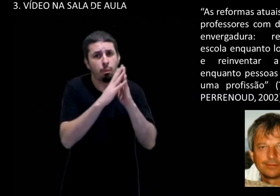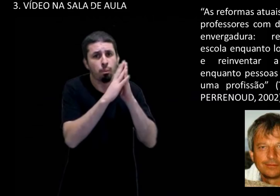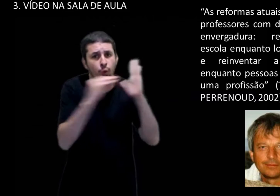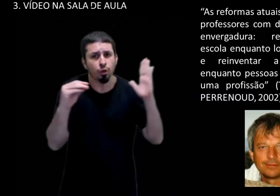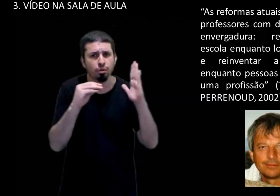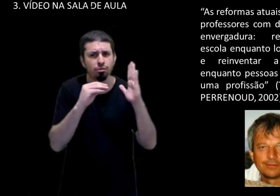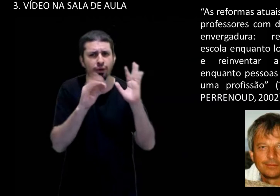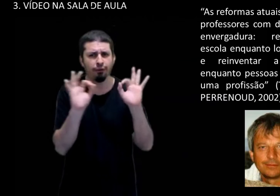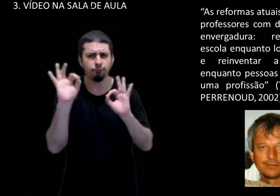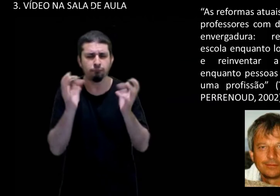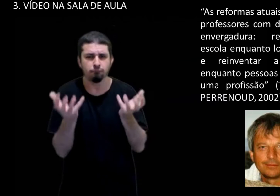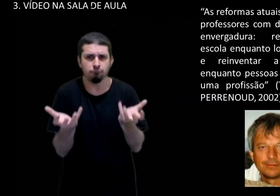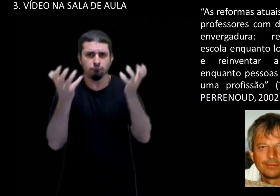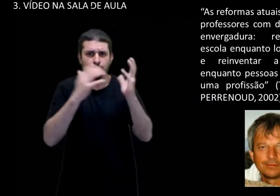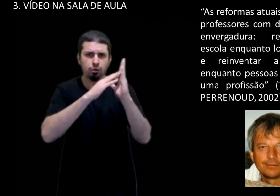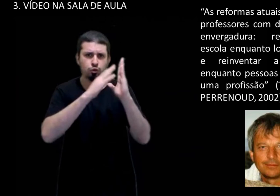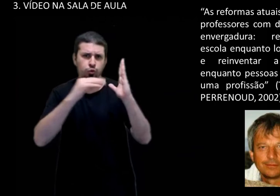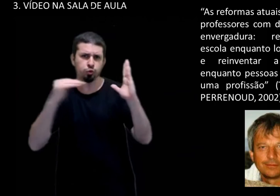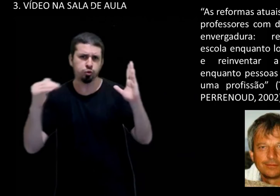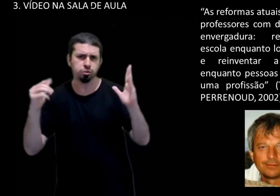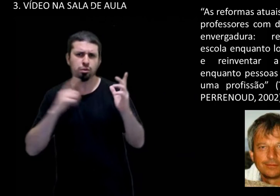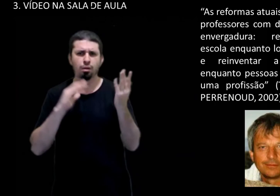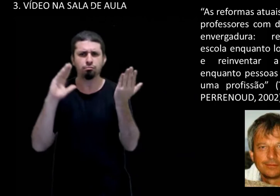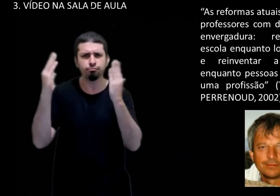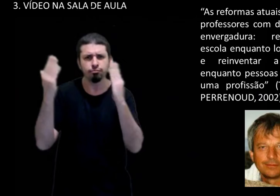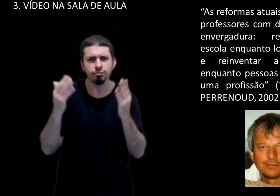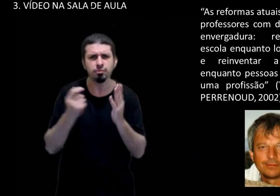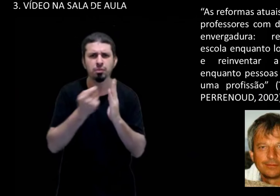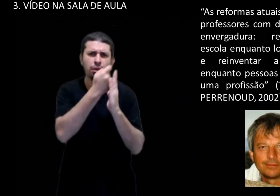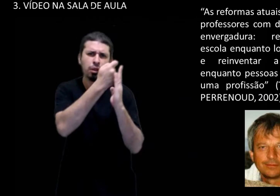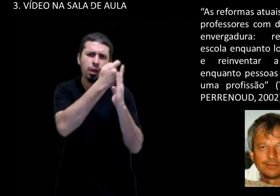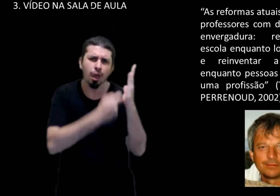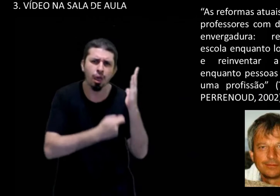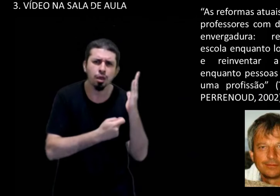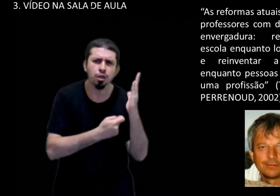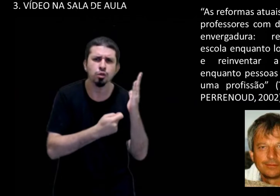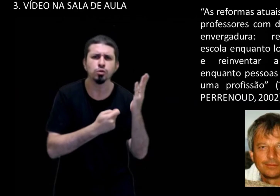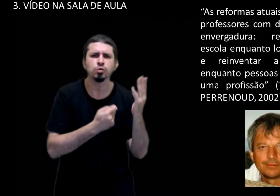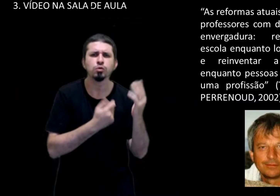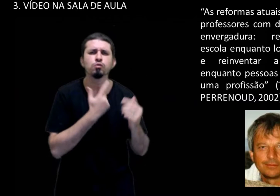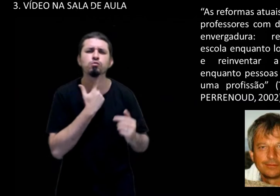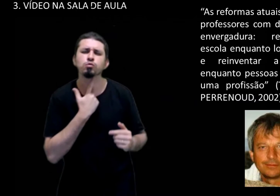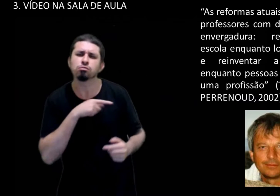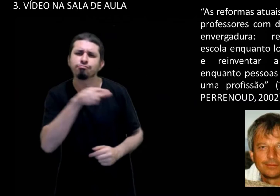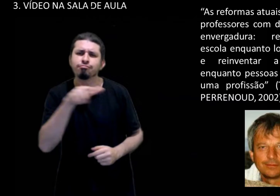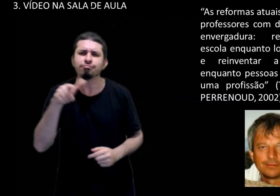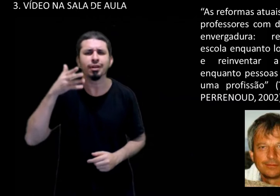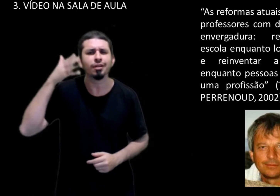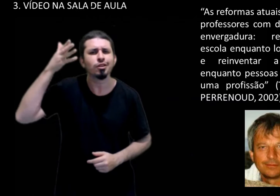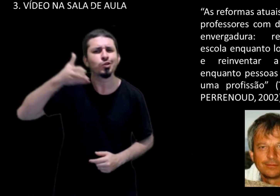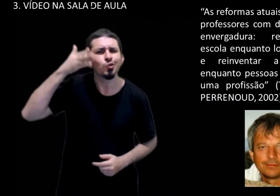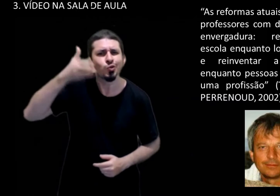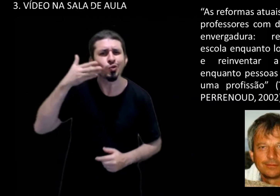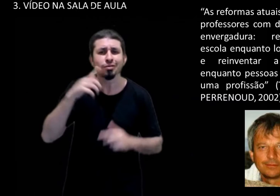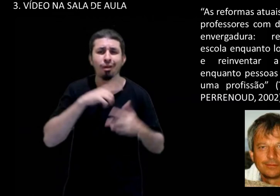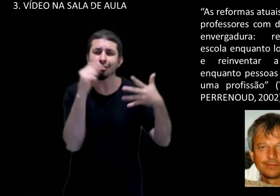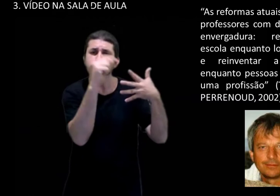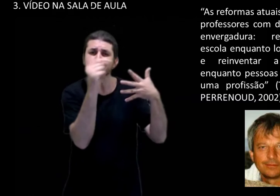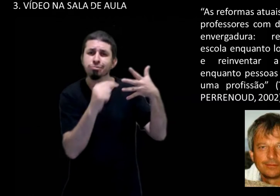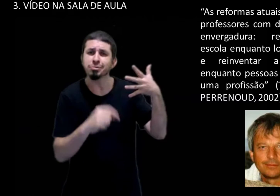discursos, enfim, elementos que o planejar de um vídeo a ser criados no Windows Movie